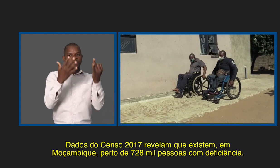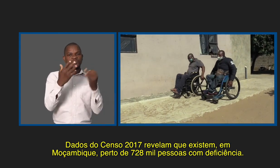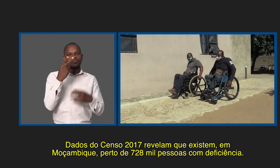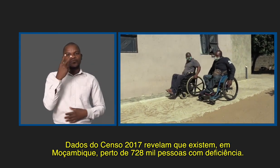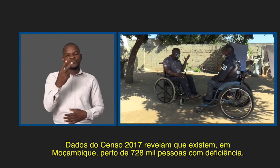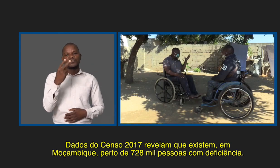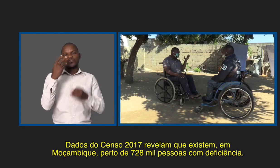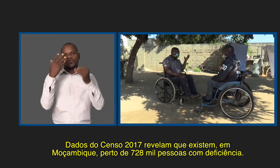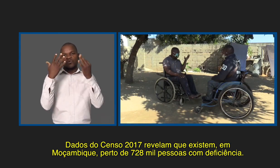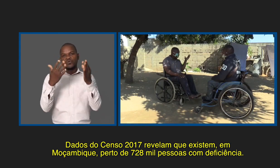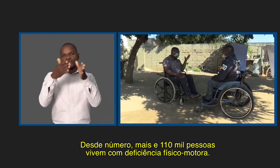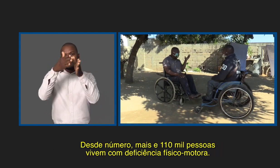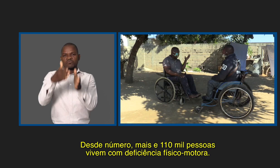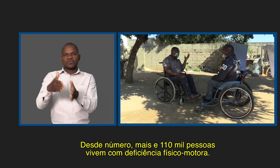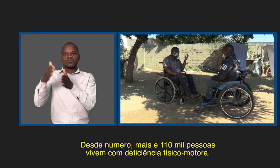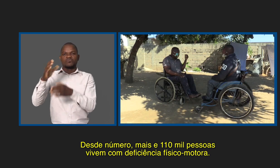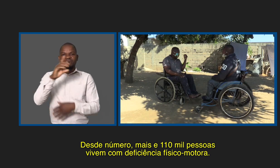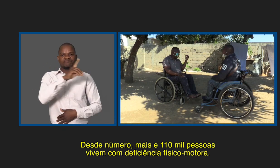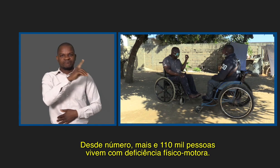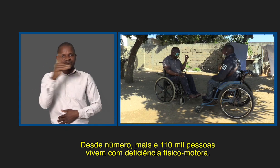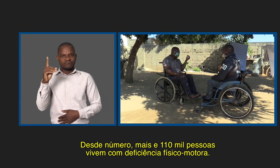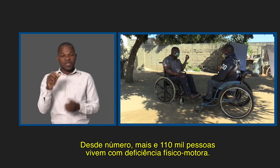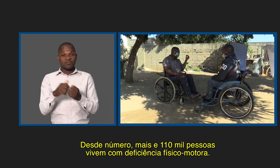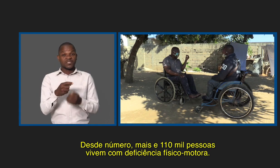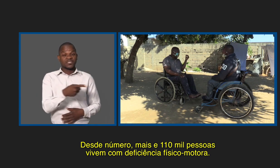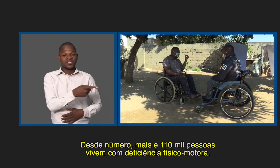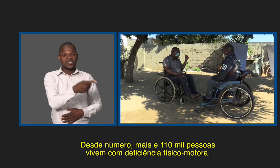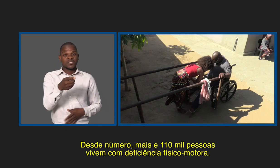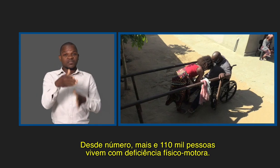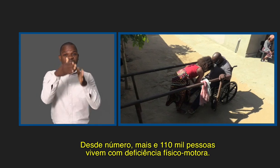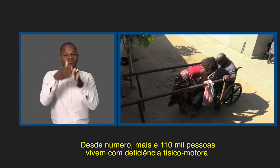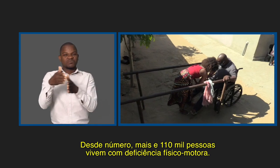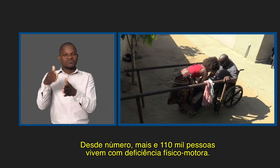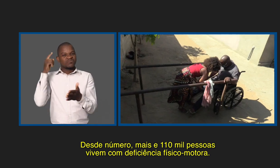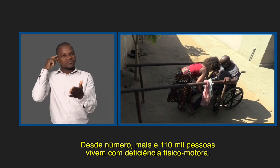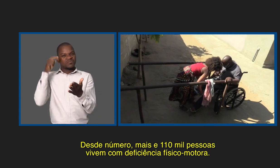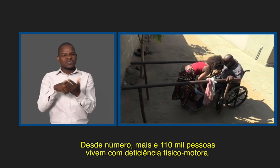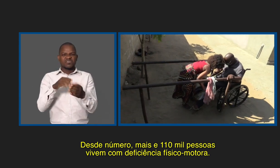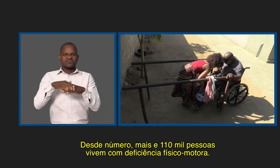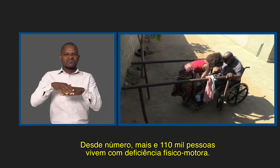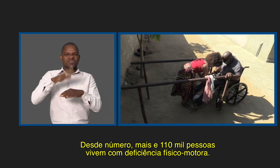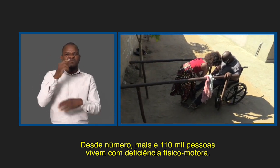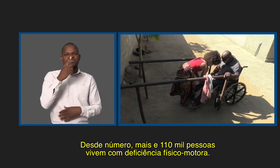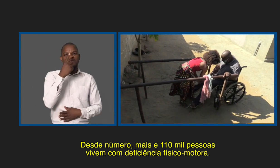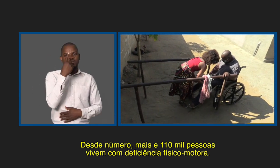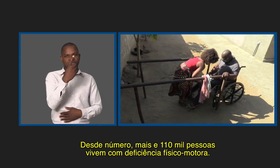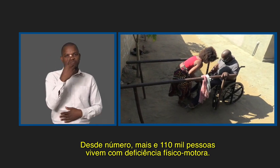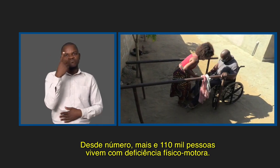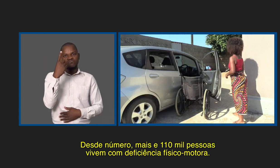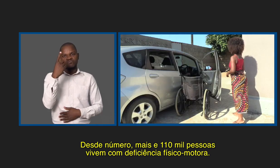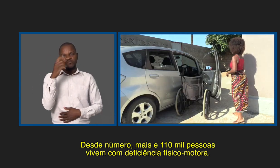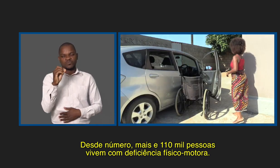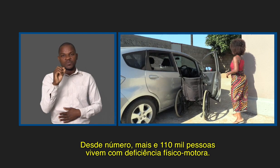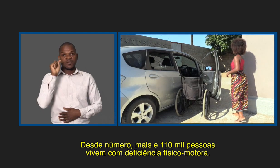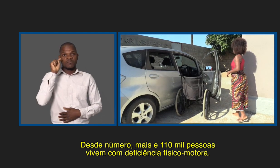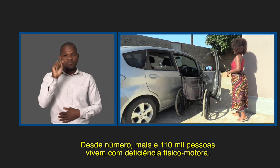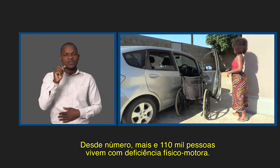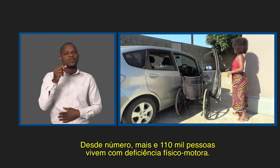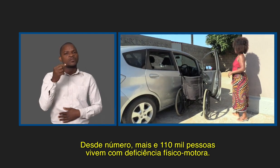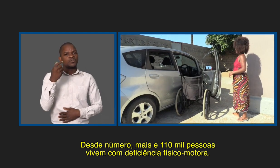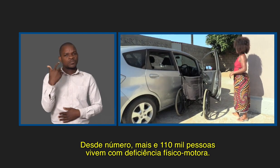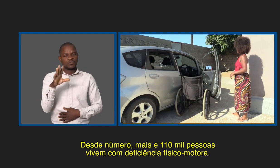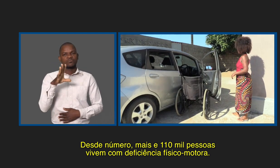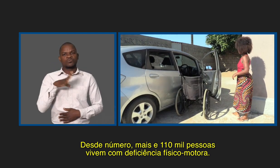pessoas com deficiência. Deste número, mais de 110 mil vivem com deficiência